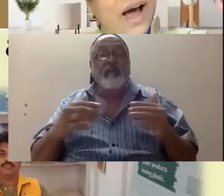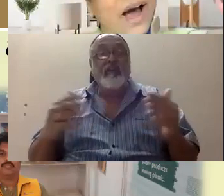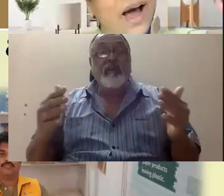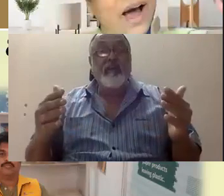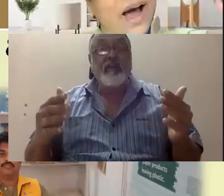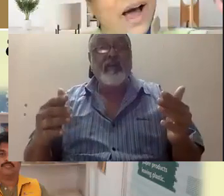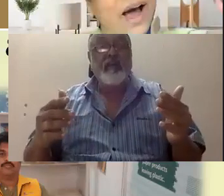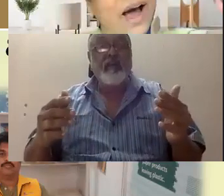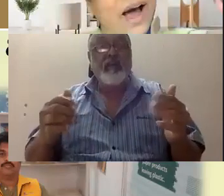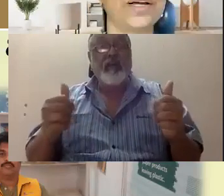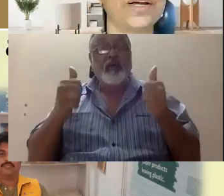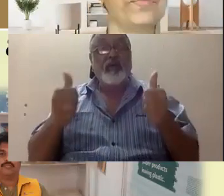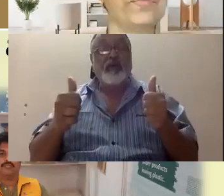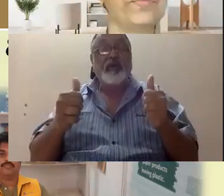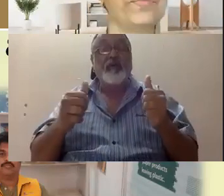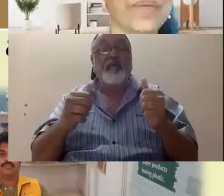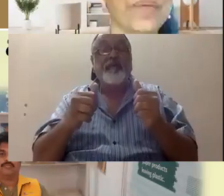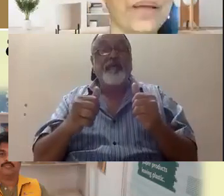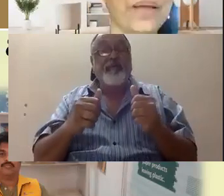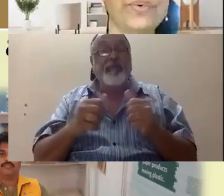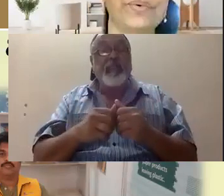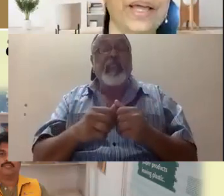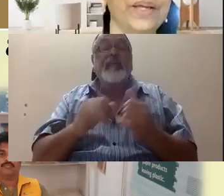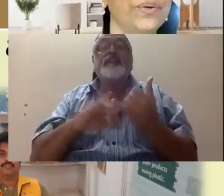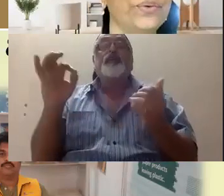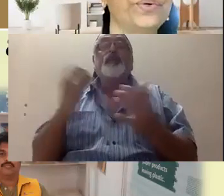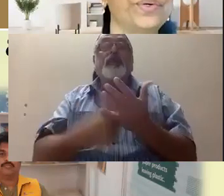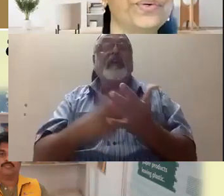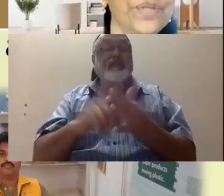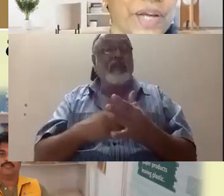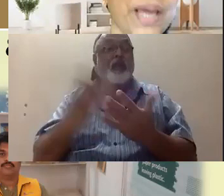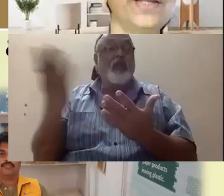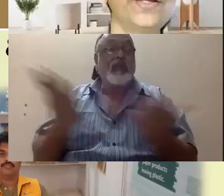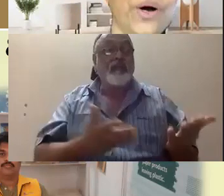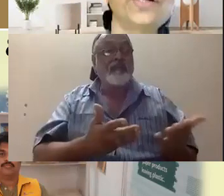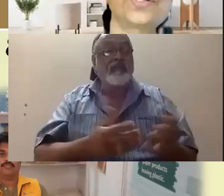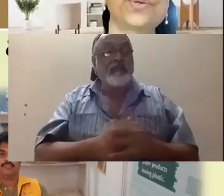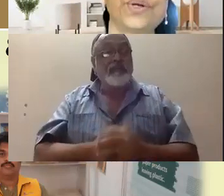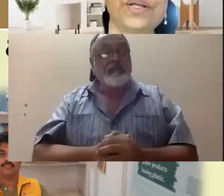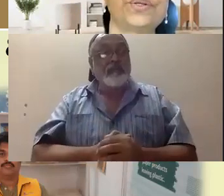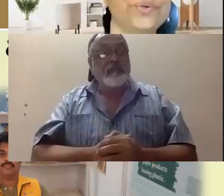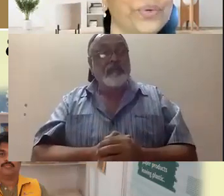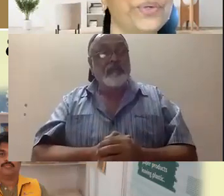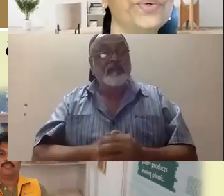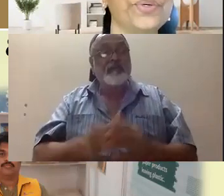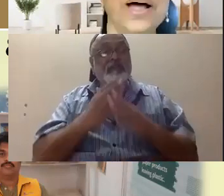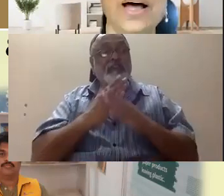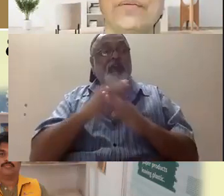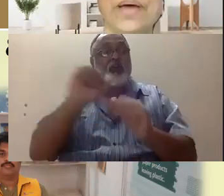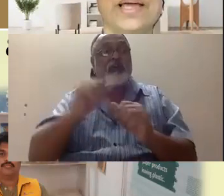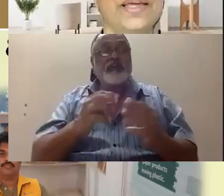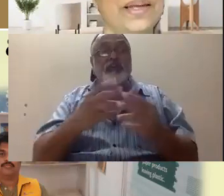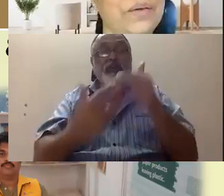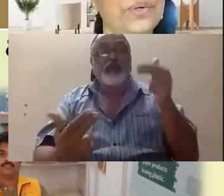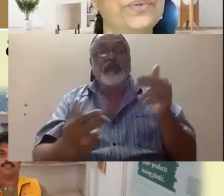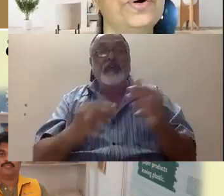chahiye. So Suraj, I welcome you, and I would like you to share your story through you, so